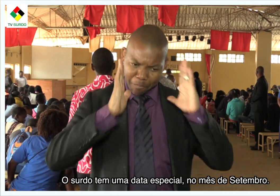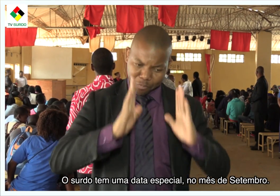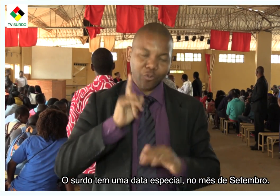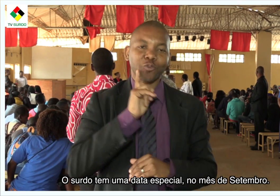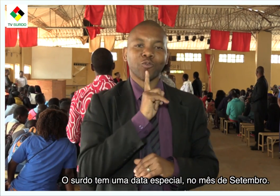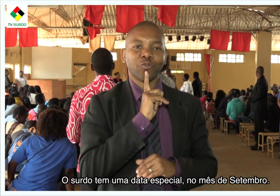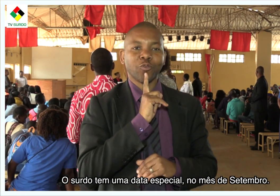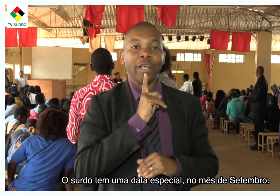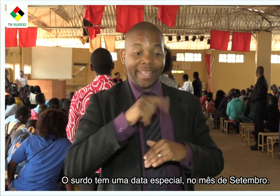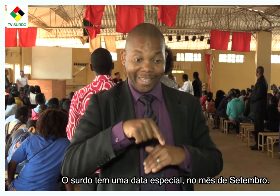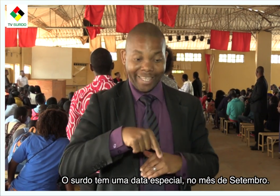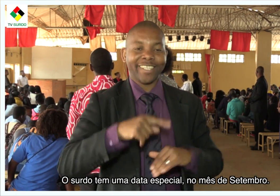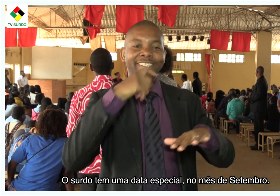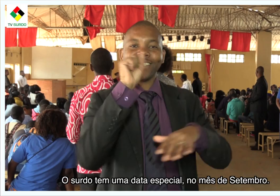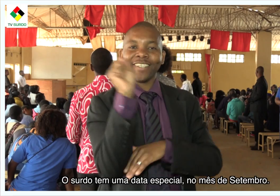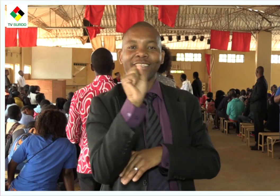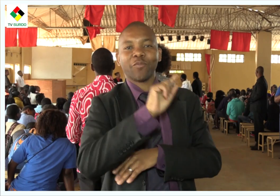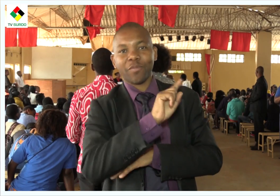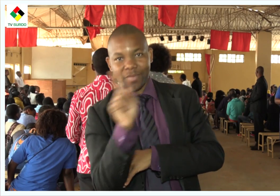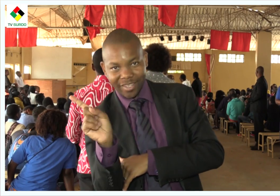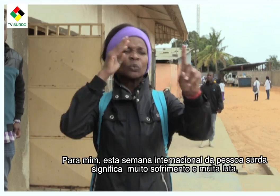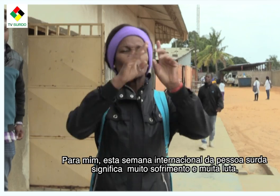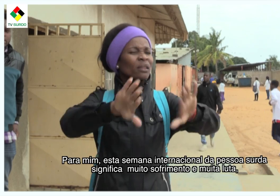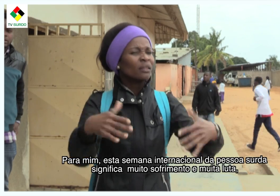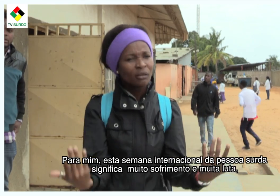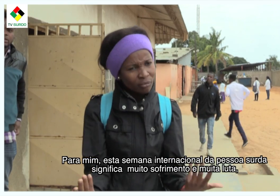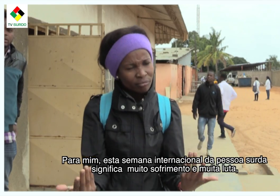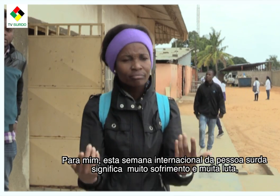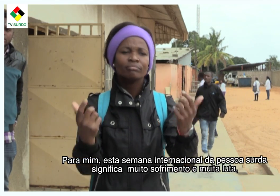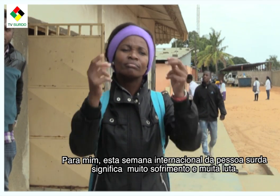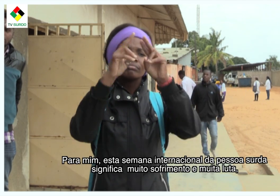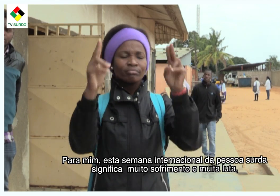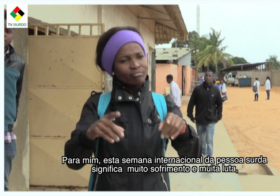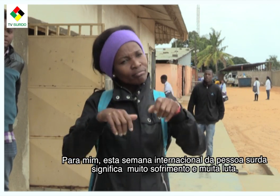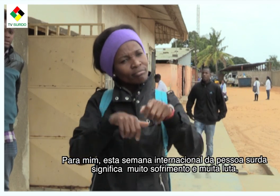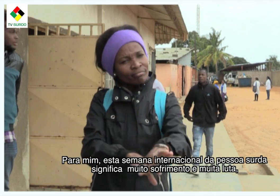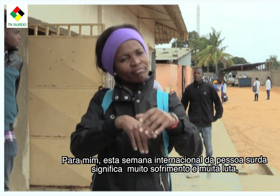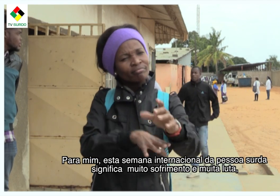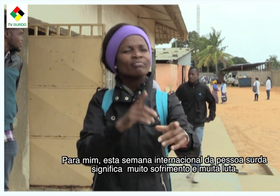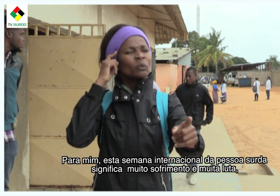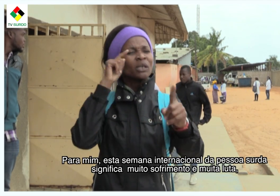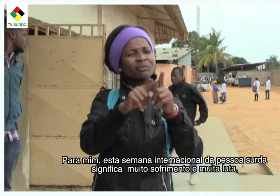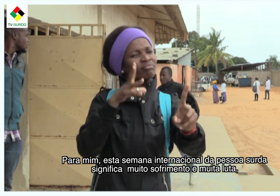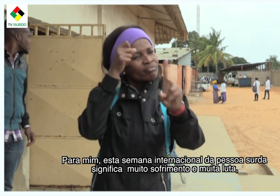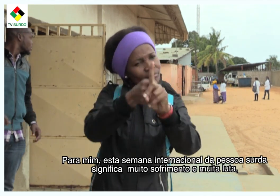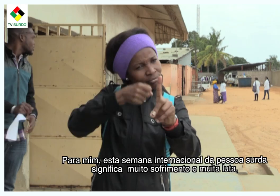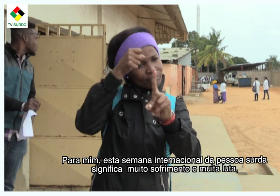tem uma data especial no mês de setembro para mim esta semana internacional da pessoa surda significa muito